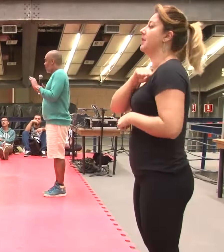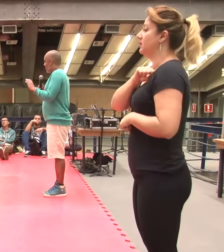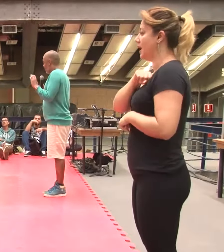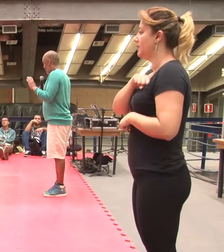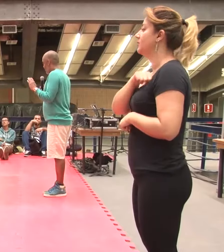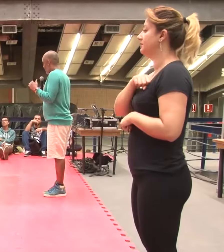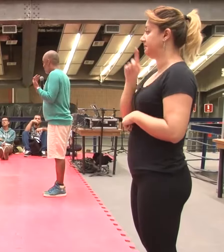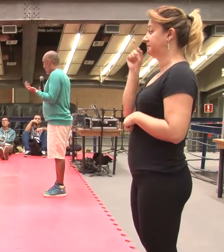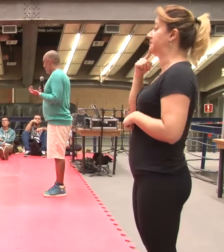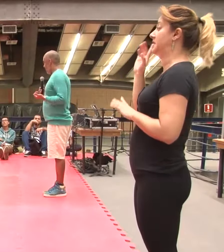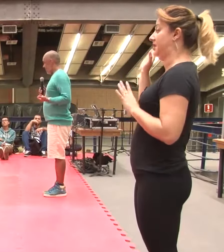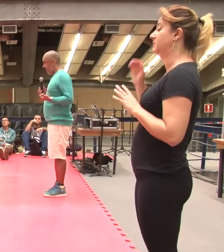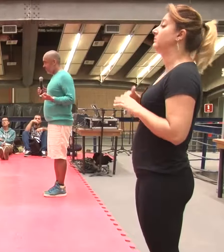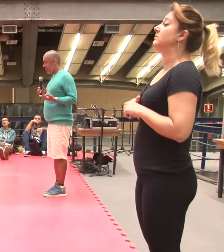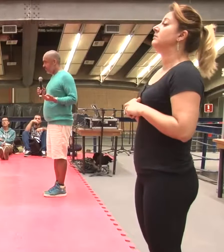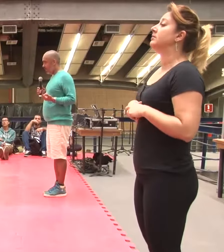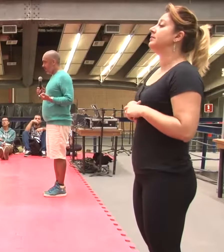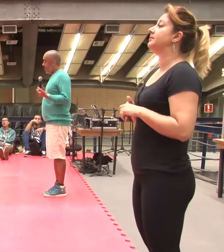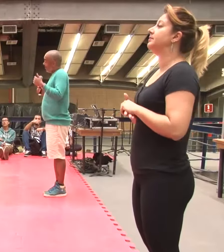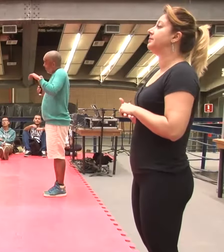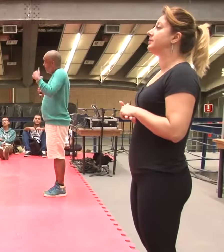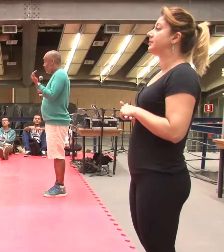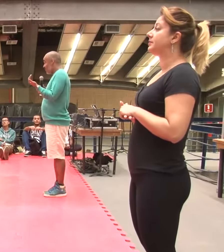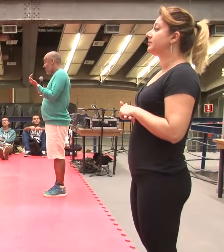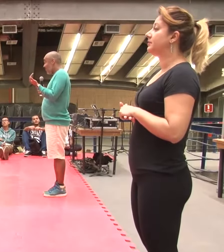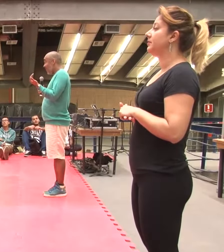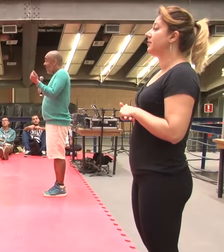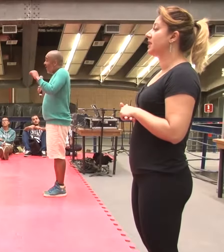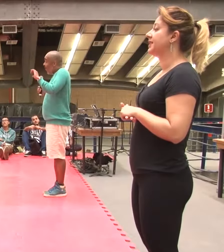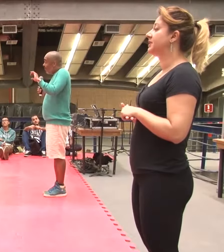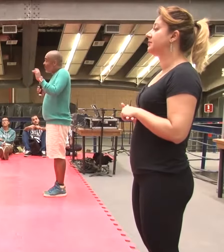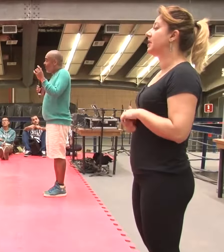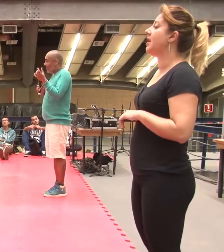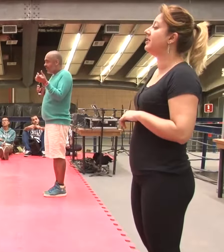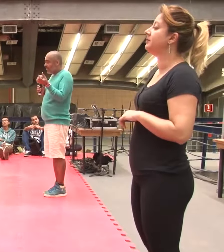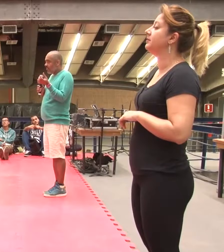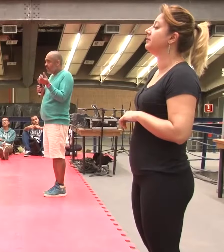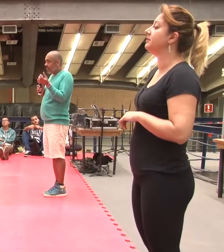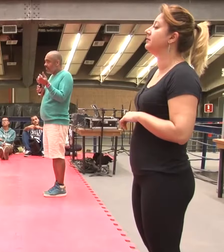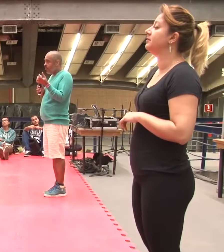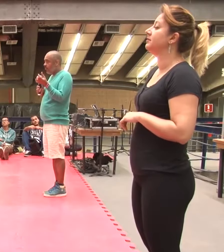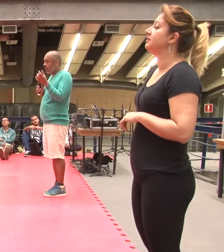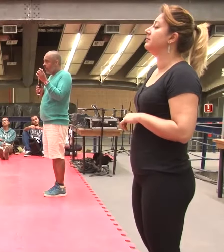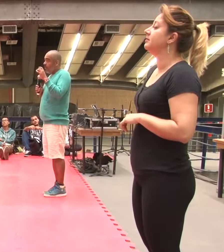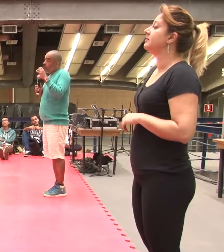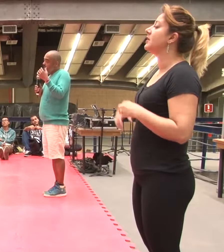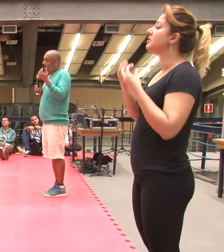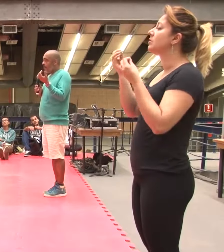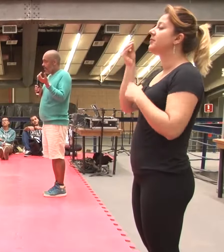Estou exagerando nas coisas, claro, e evidente, né? Mas para a gente perceber onde que uma tentativa de analisar o